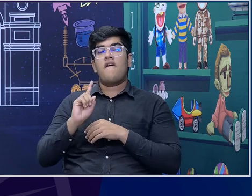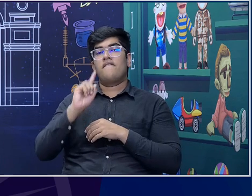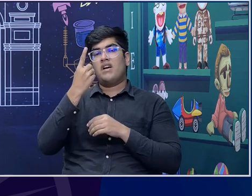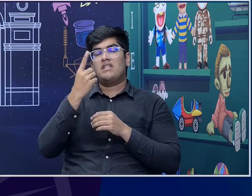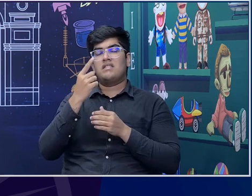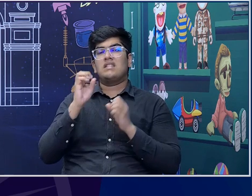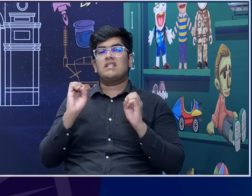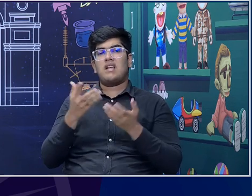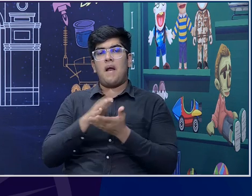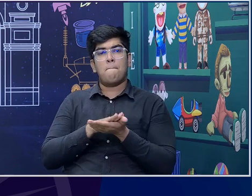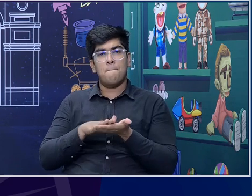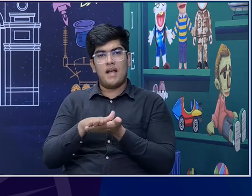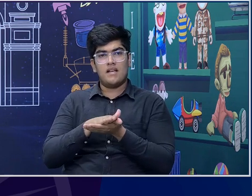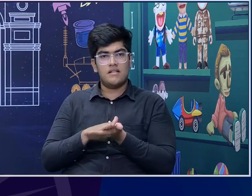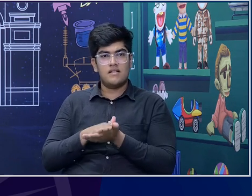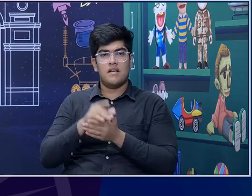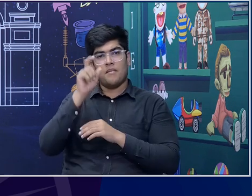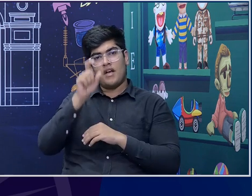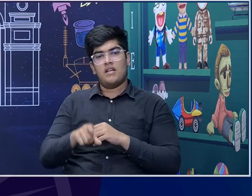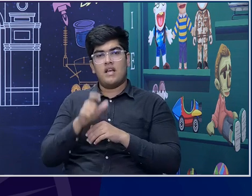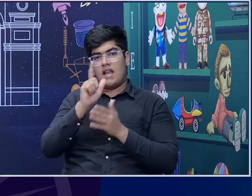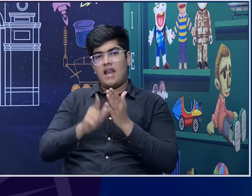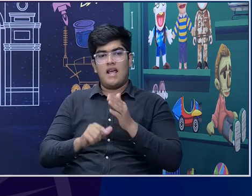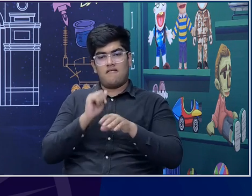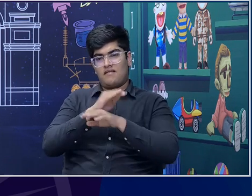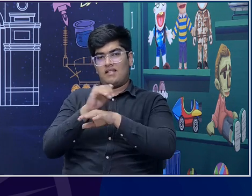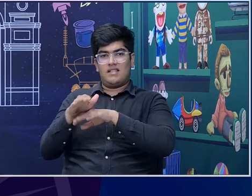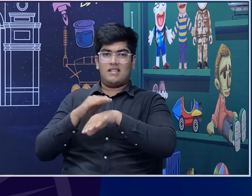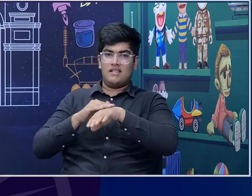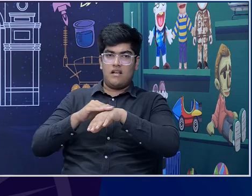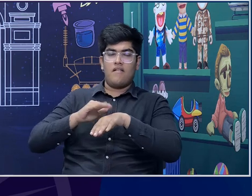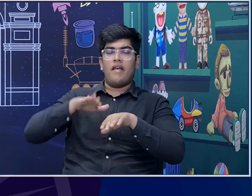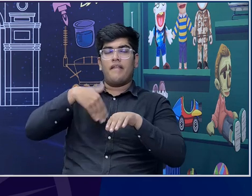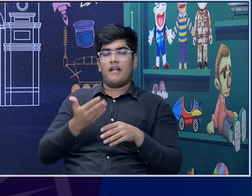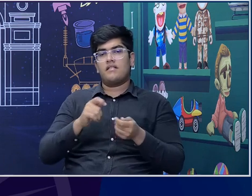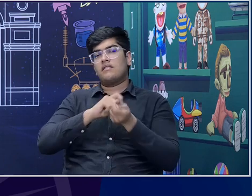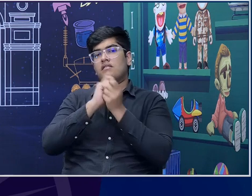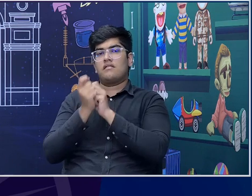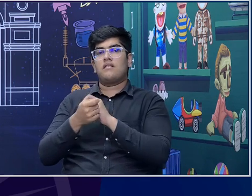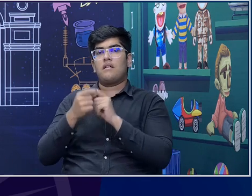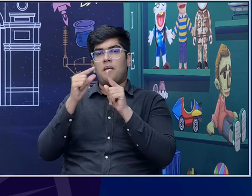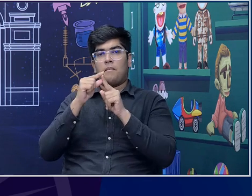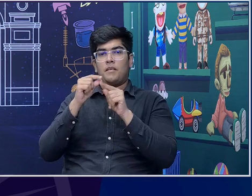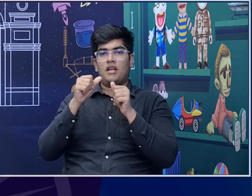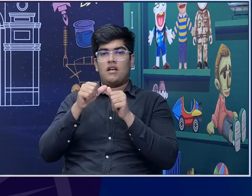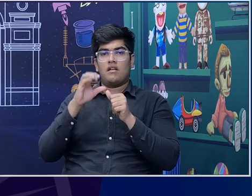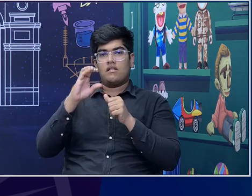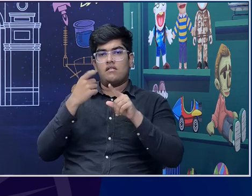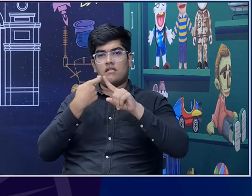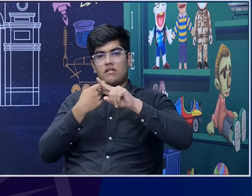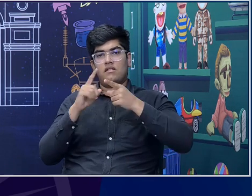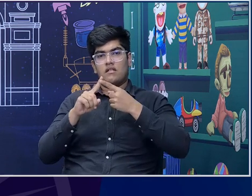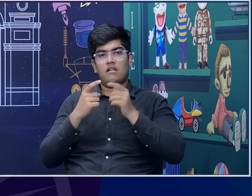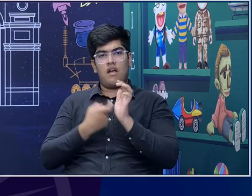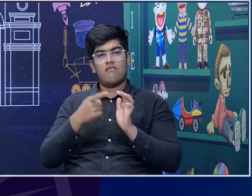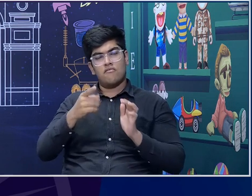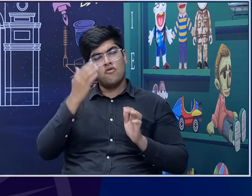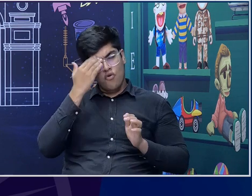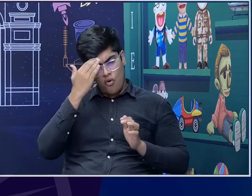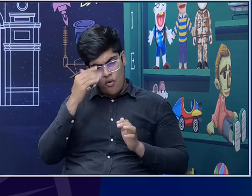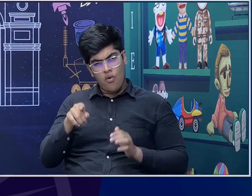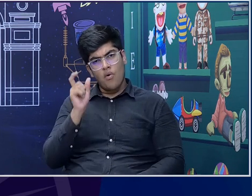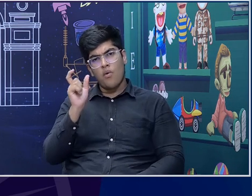ग्रामिन डाक से वक थे और फिर वो पैकर बने तो पैकर में आप समझ रहे हैं जैसे आजकल क्या होते हैं पैकर आप समझते हो पैकर